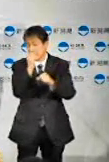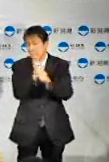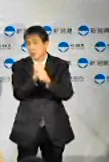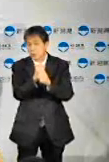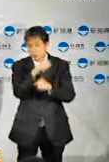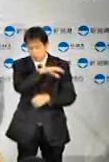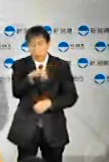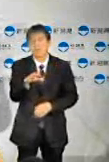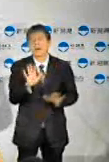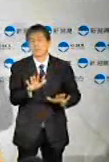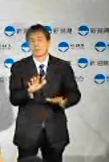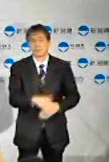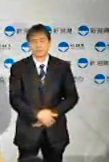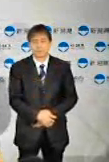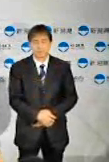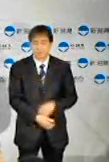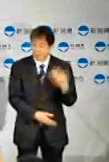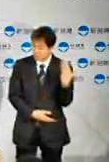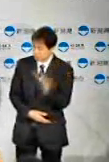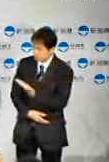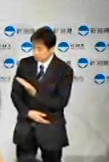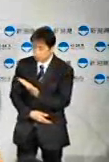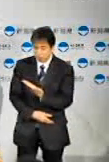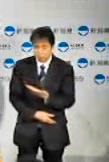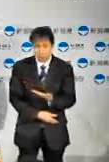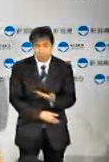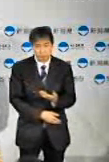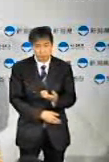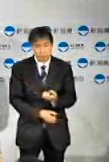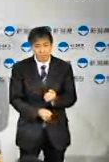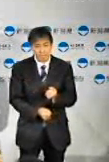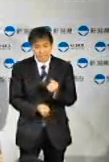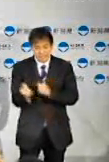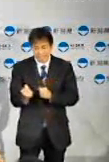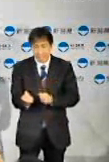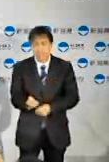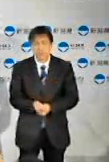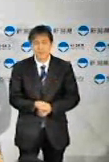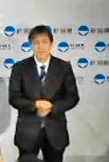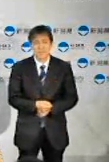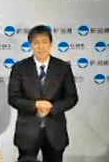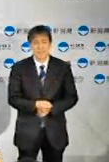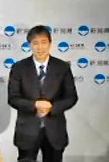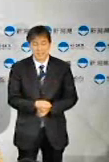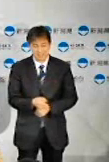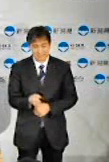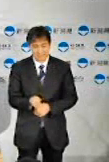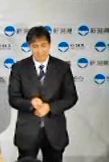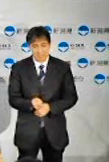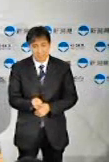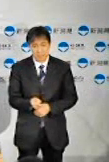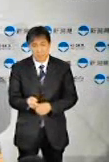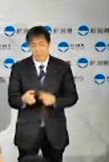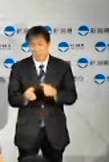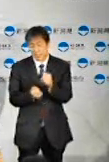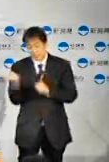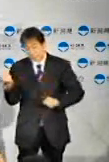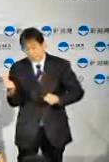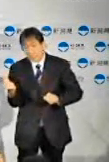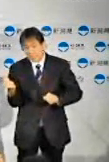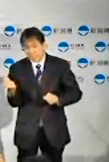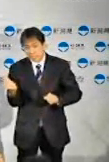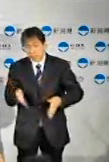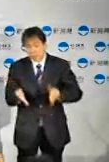多いと思います。 その避難路以外で大丈夫ですか？ 大丈夫。 国に対してはその避難路以外